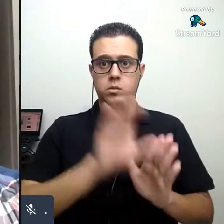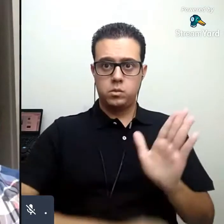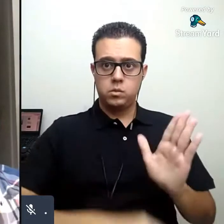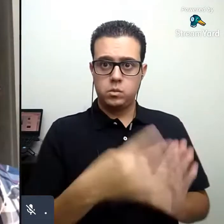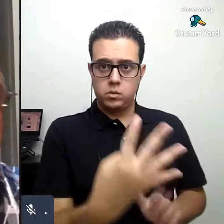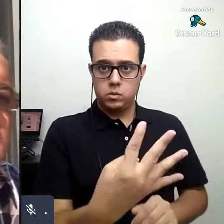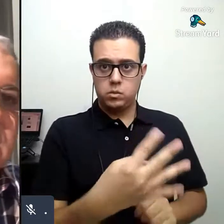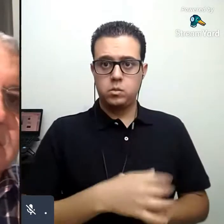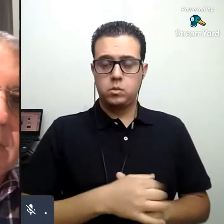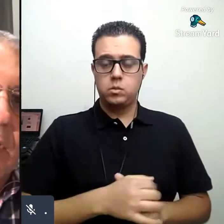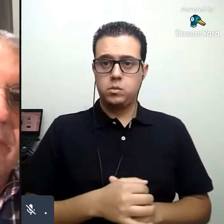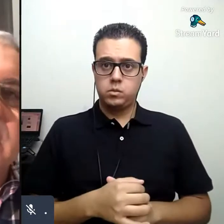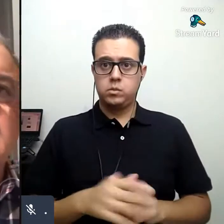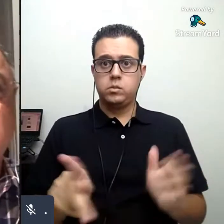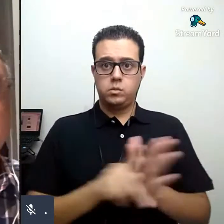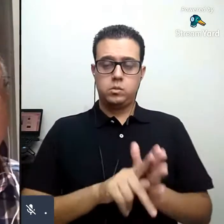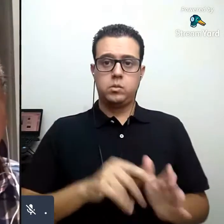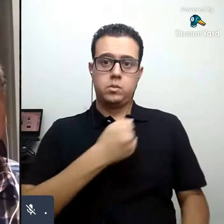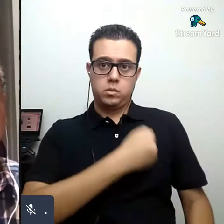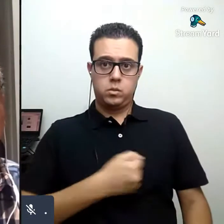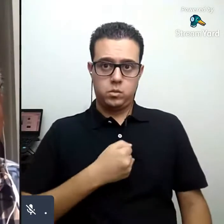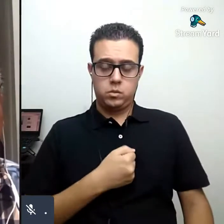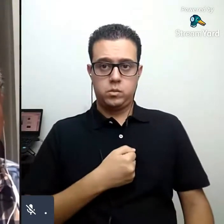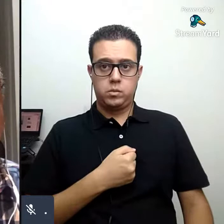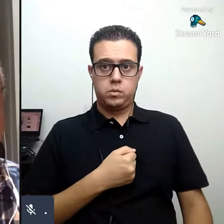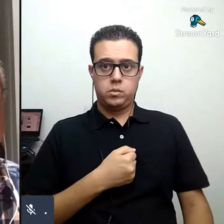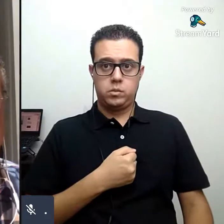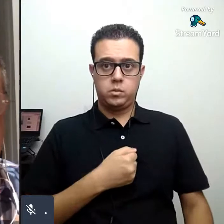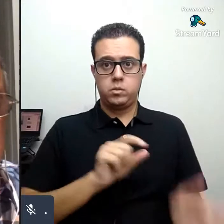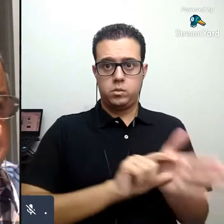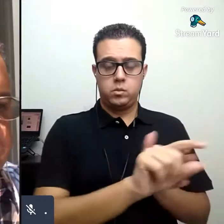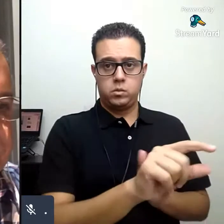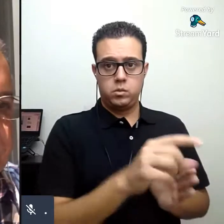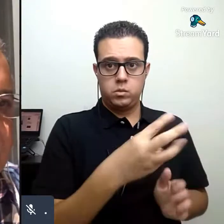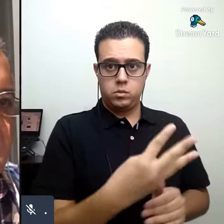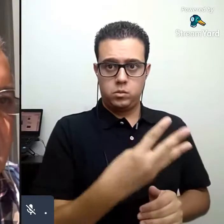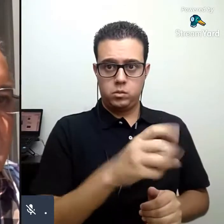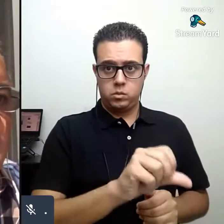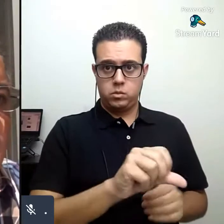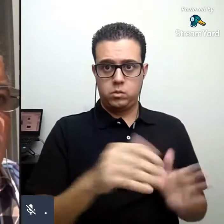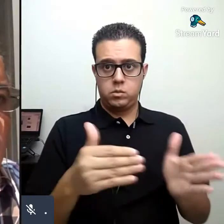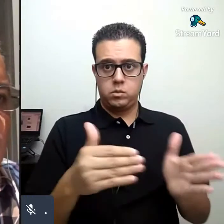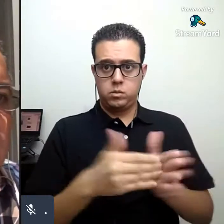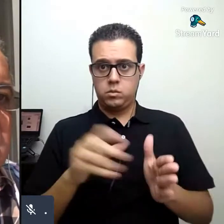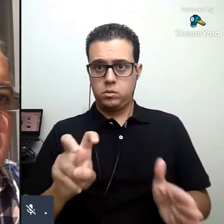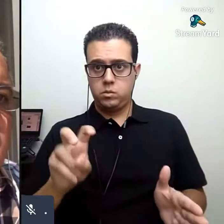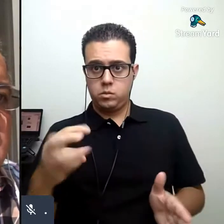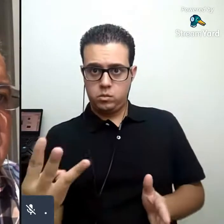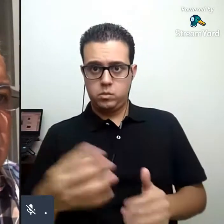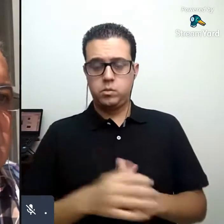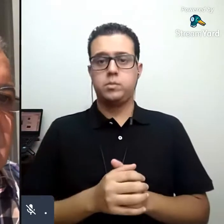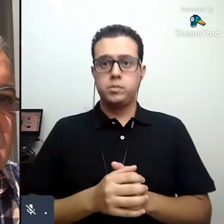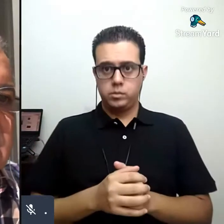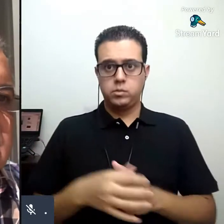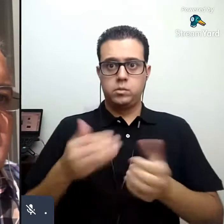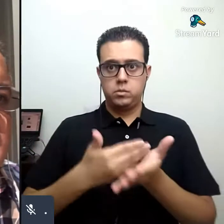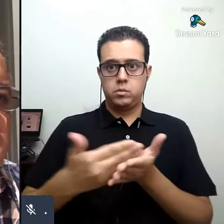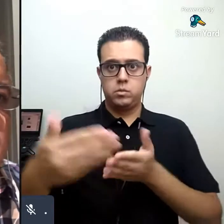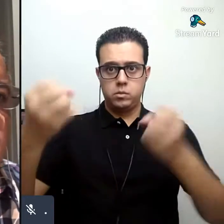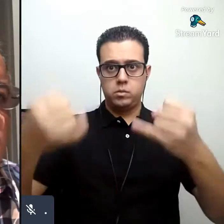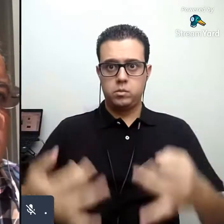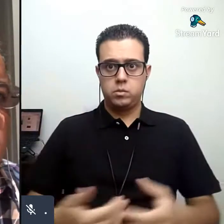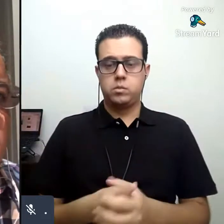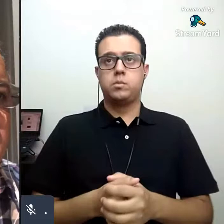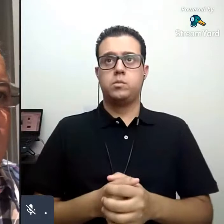João, de 39 até 53. Muitos samaritanos daquela